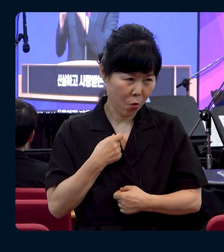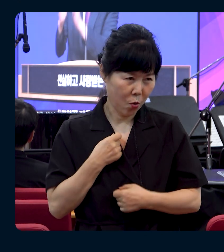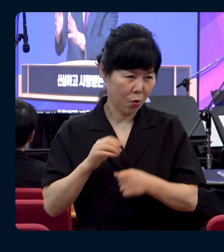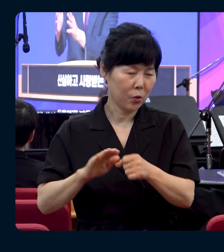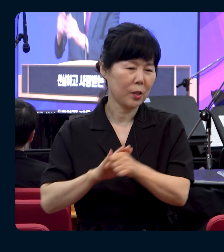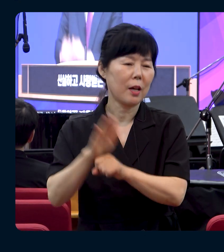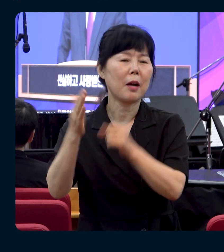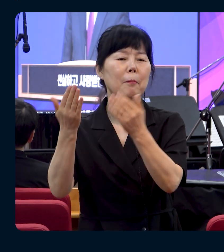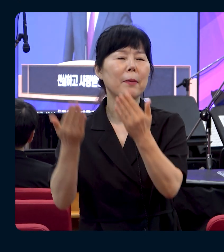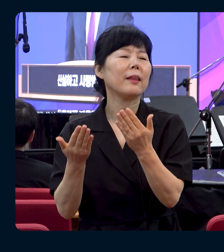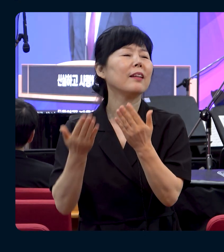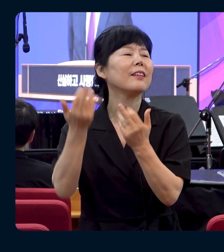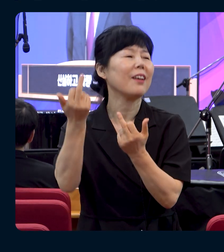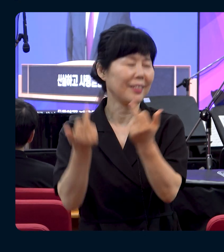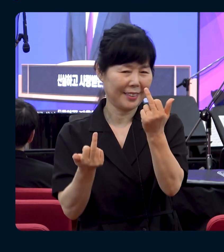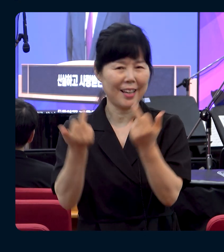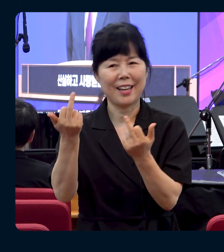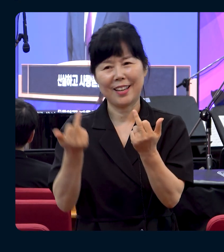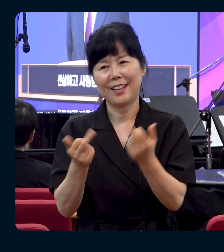사랑받는 형제.